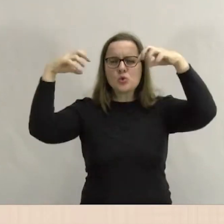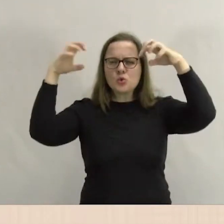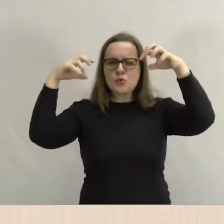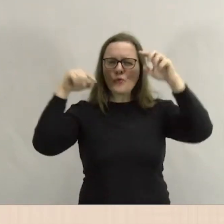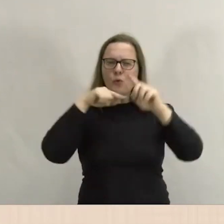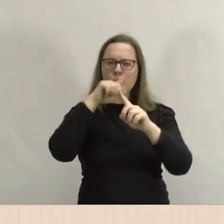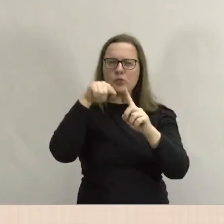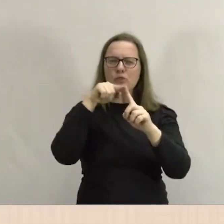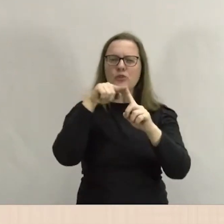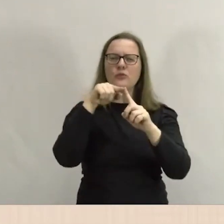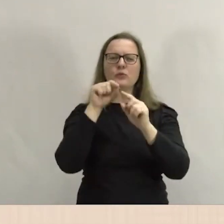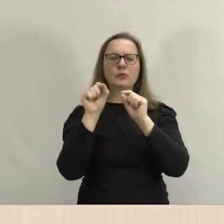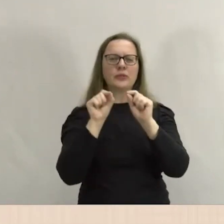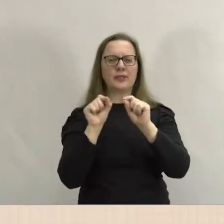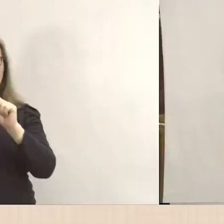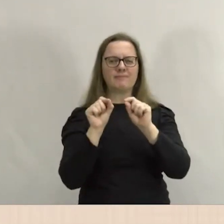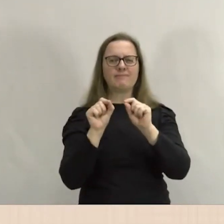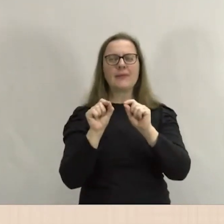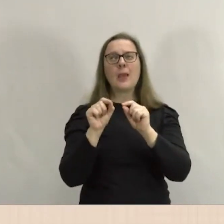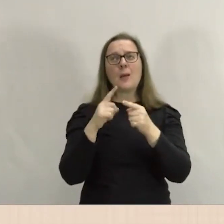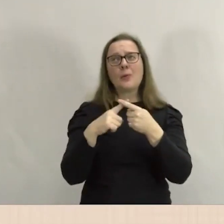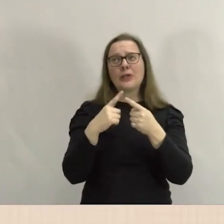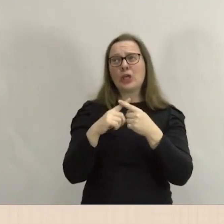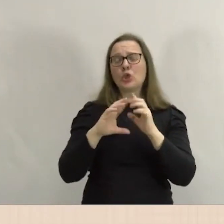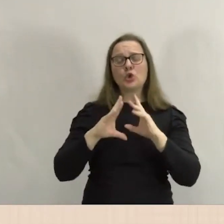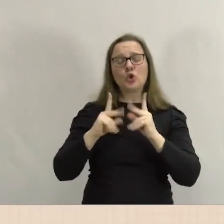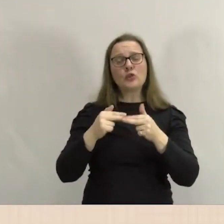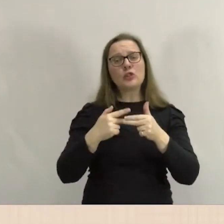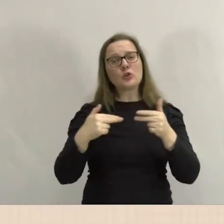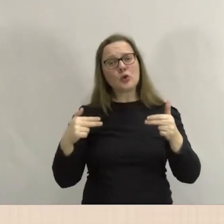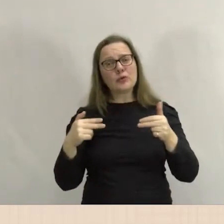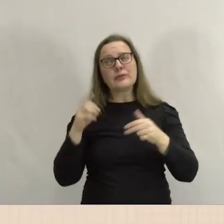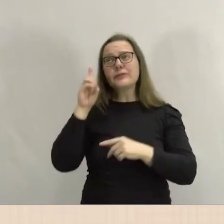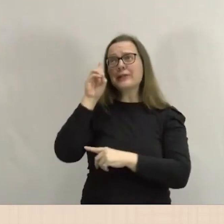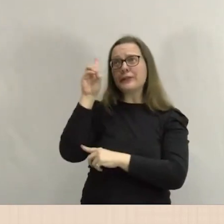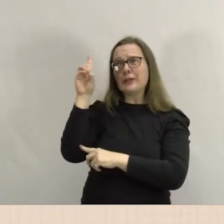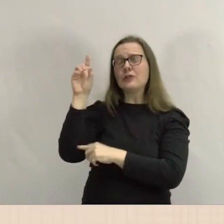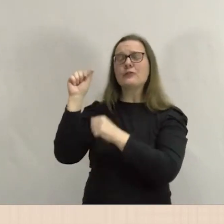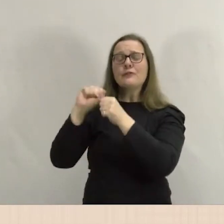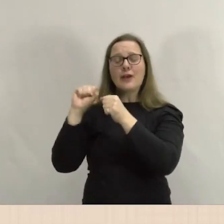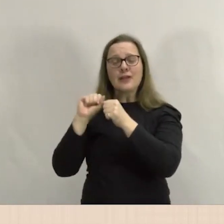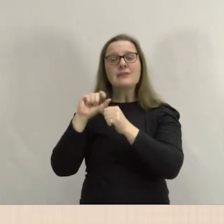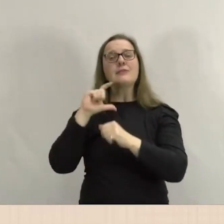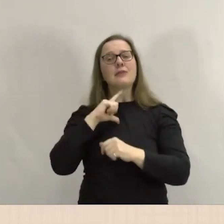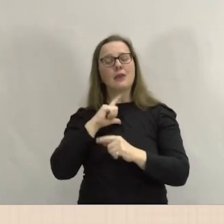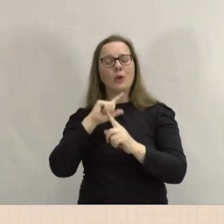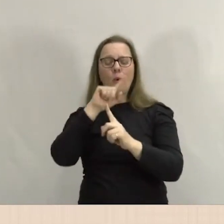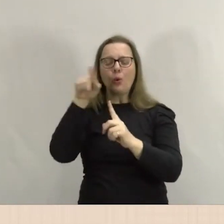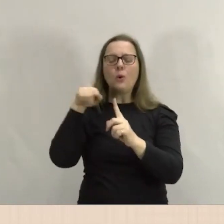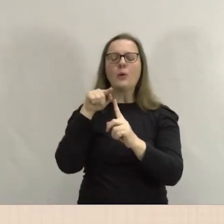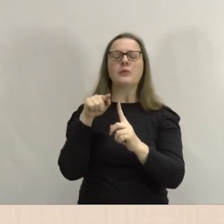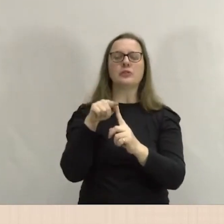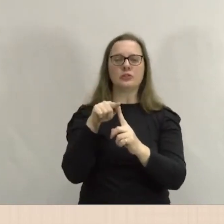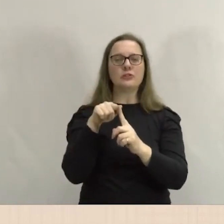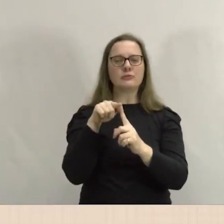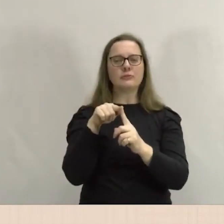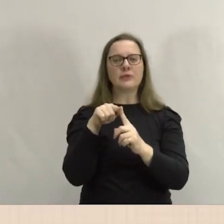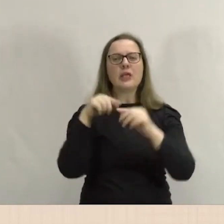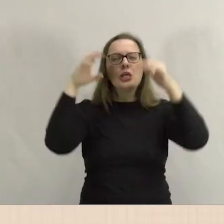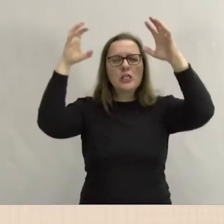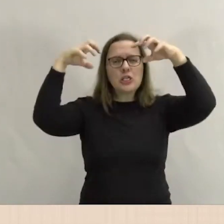faz sem motivo. Deus manda chuva para quê? Para regar a